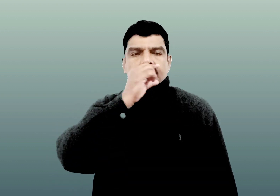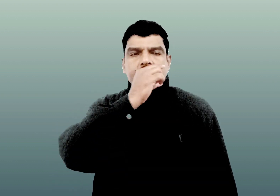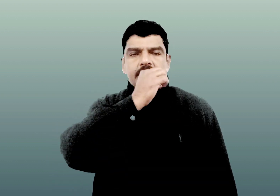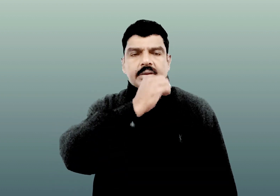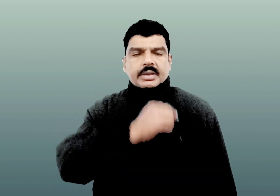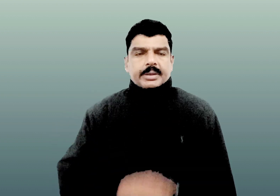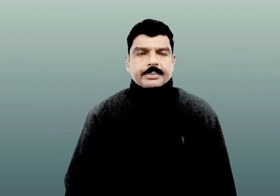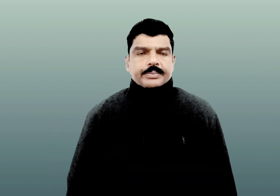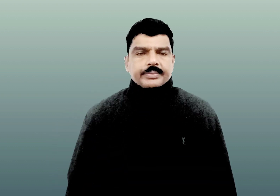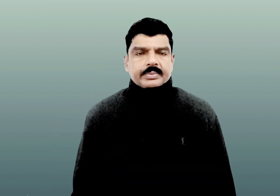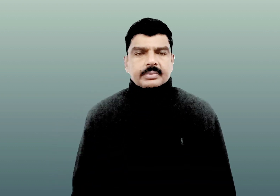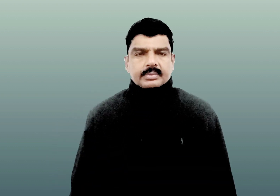बिस्मिल्लाहिर्रहमानिर्रहीम।